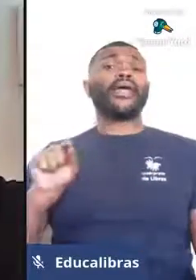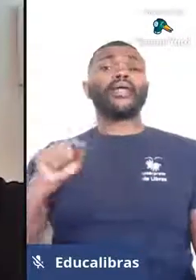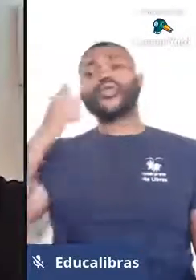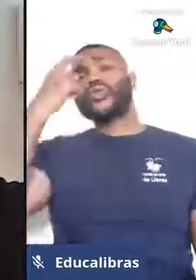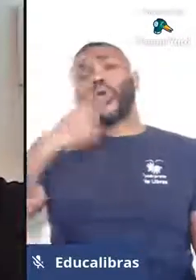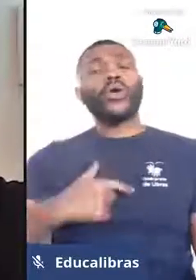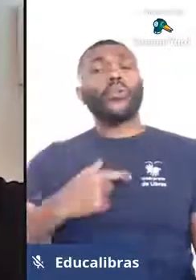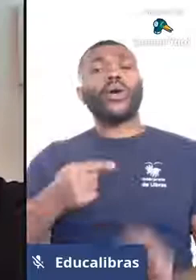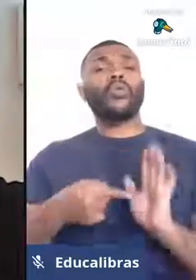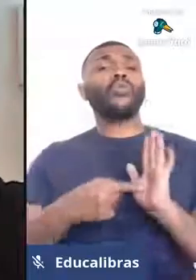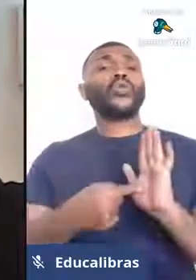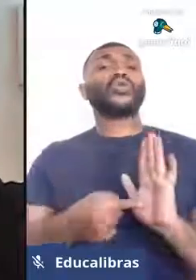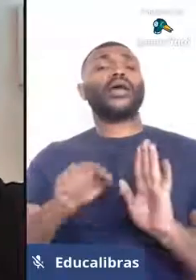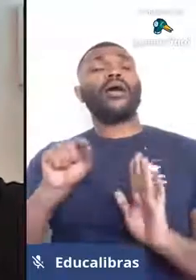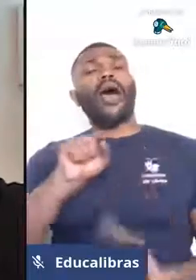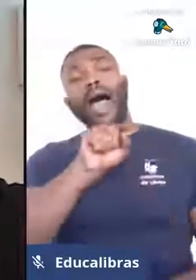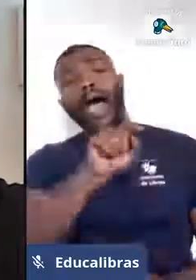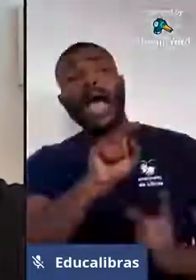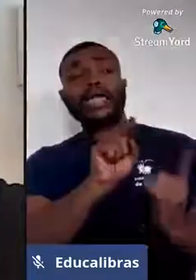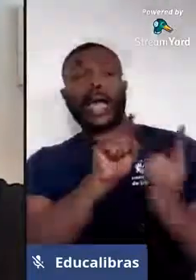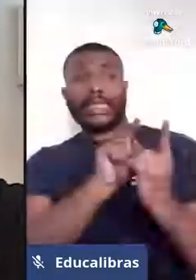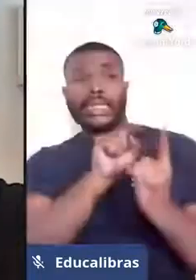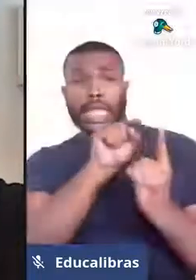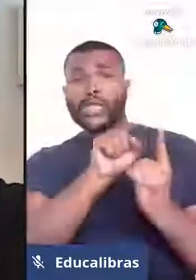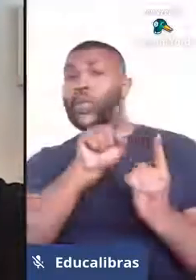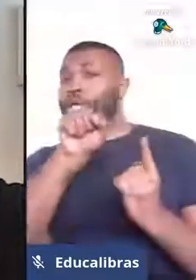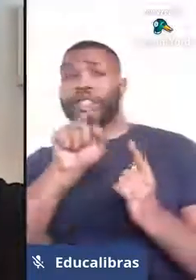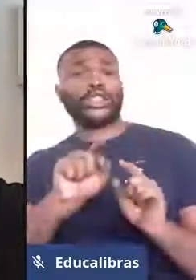diferente que eu vou atender e qual diferente eu não vou atender?